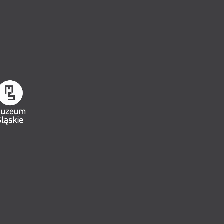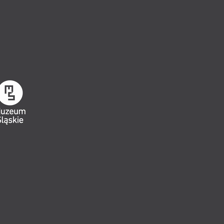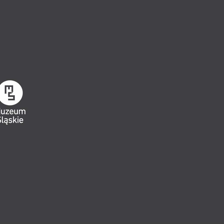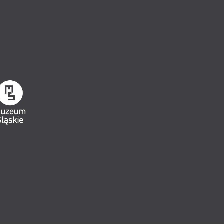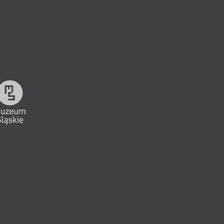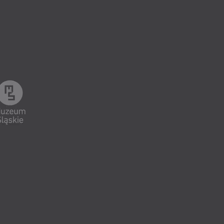m